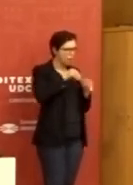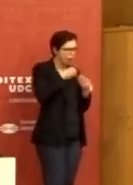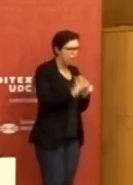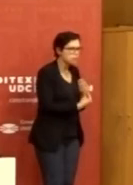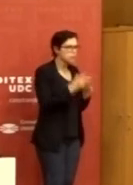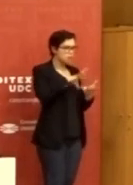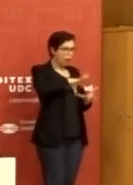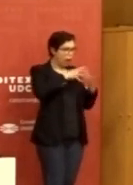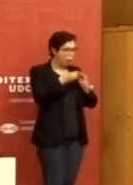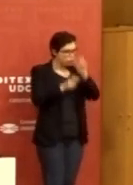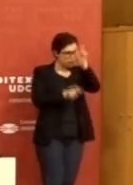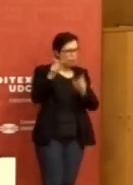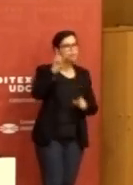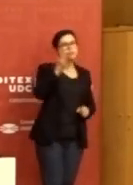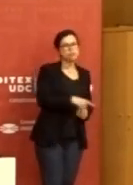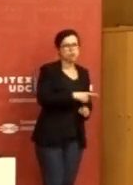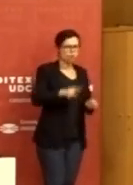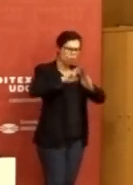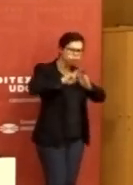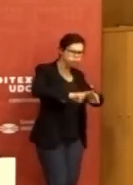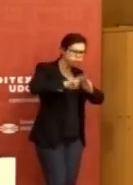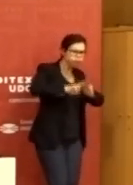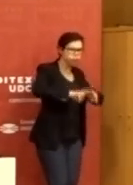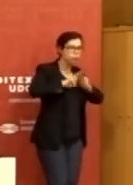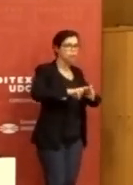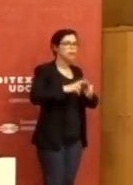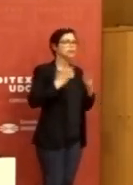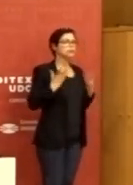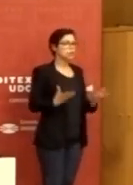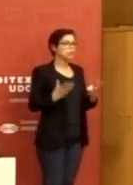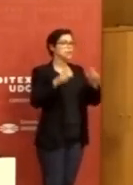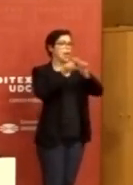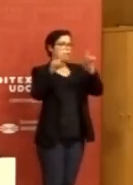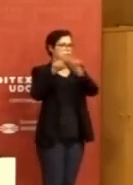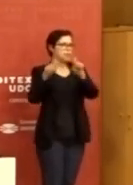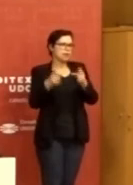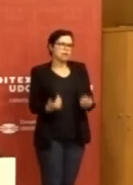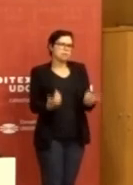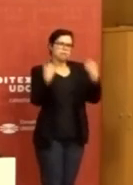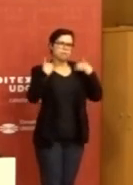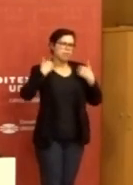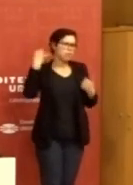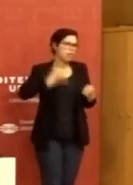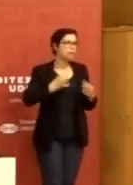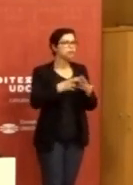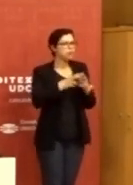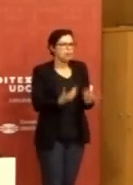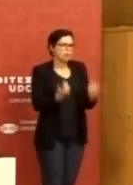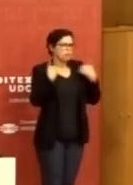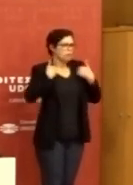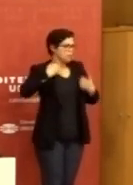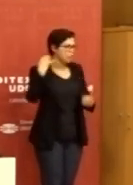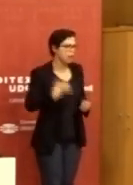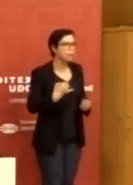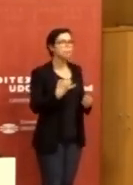ajustado a estas personas. Con lo cual, las empresas tienen mucha responsabilidad, la sociedad en general, pero